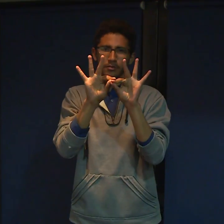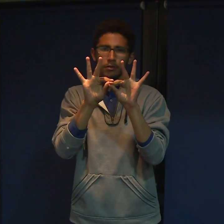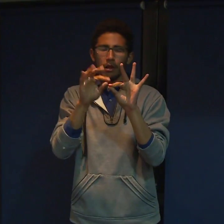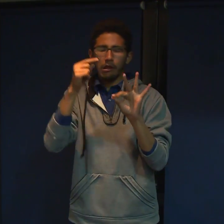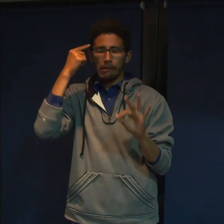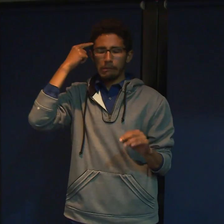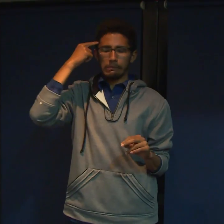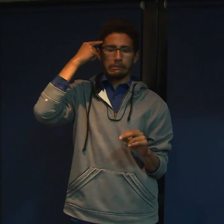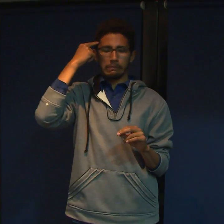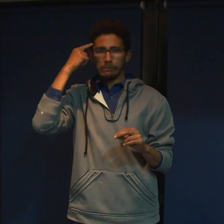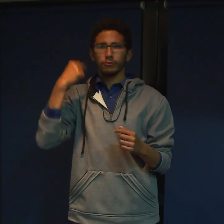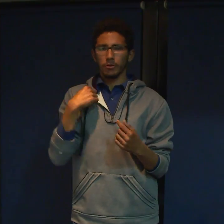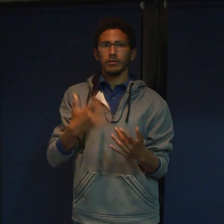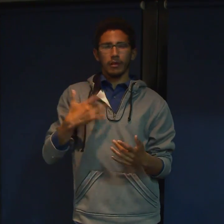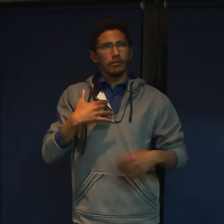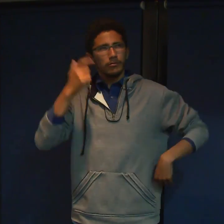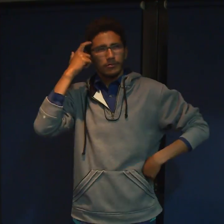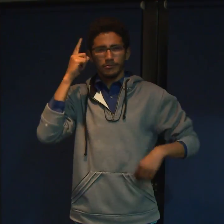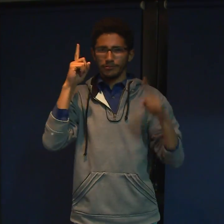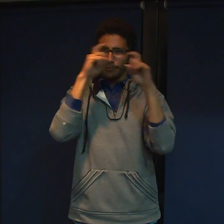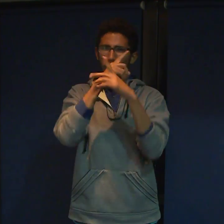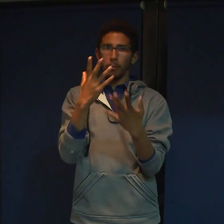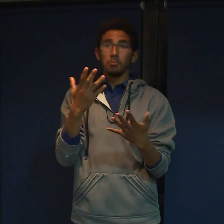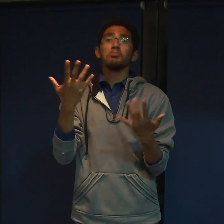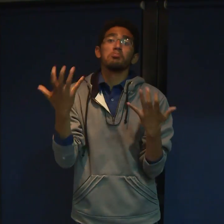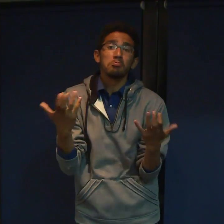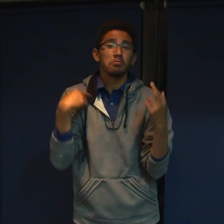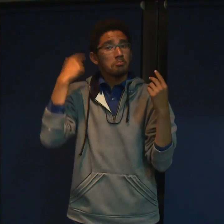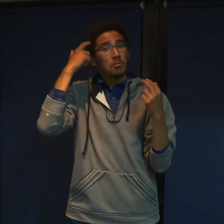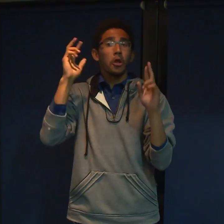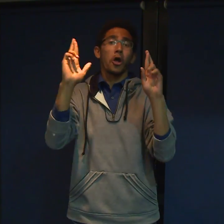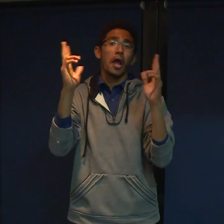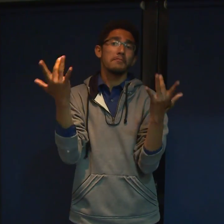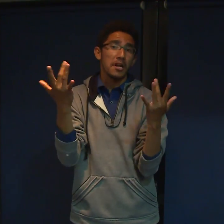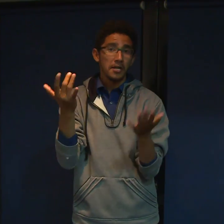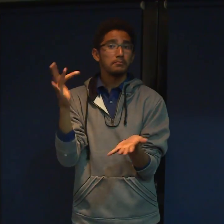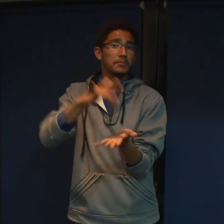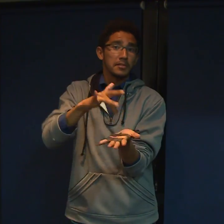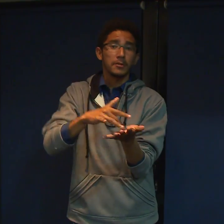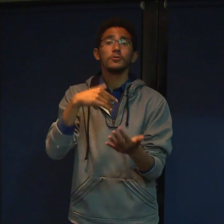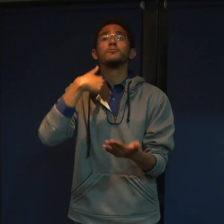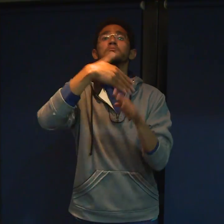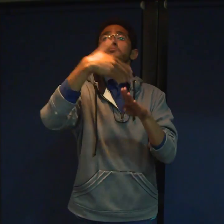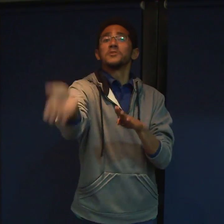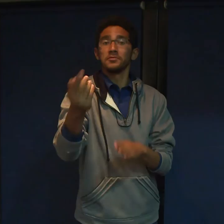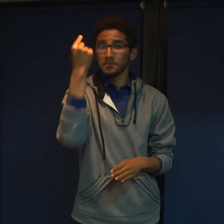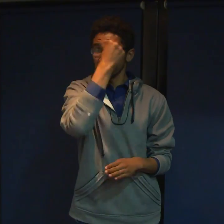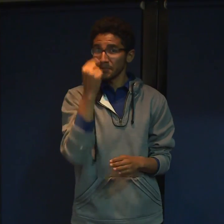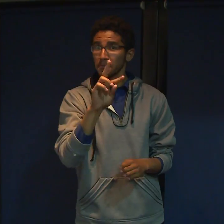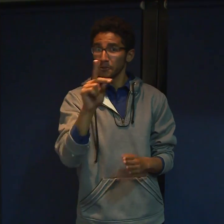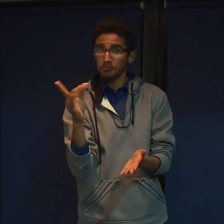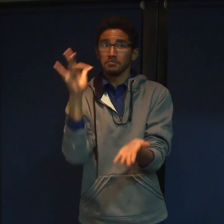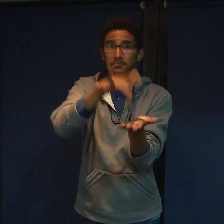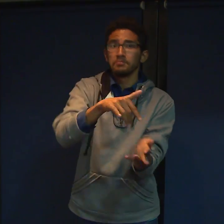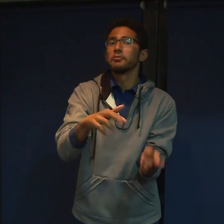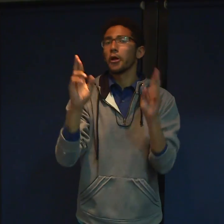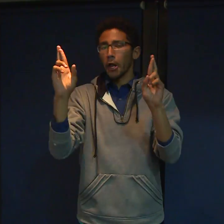Pienso que estos espacios son importantes para que se mejore la pedagogía. Yo quisiera que poder participar en otros de